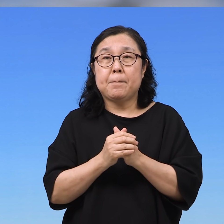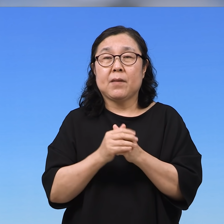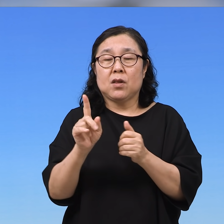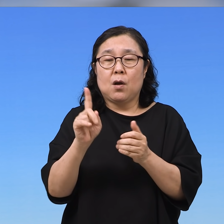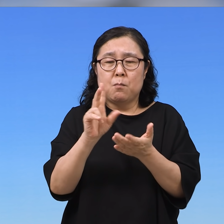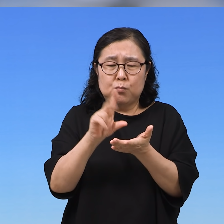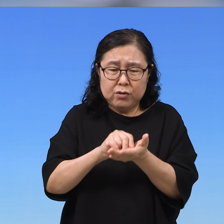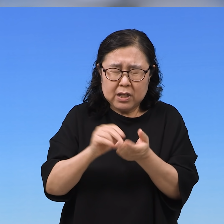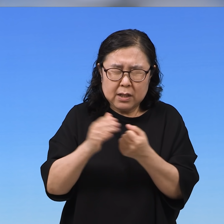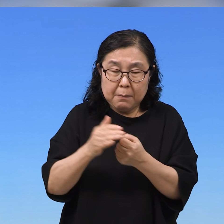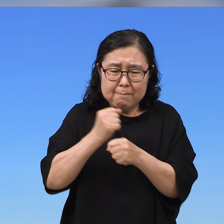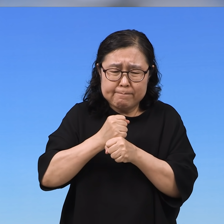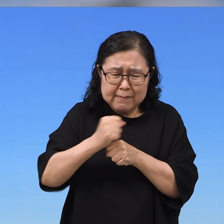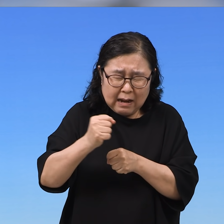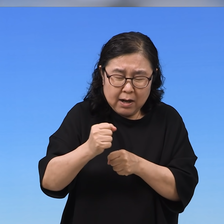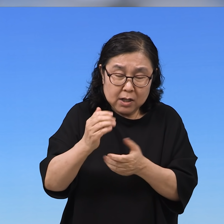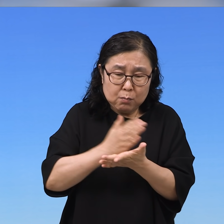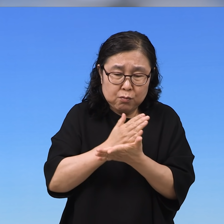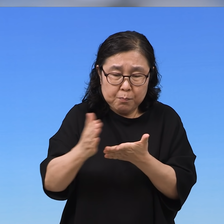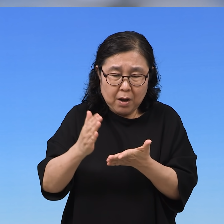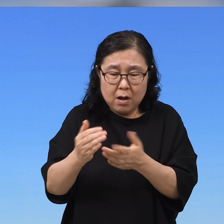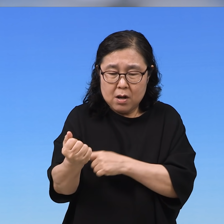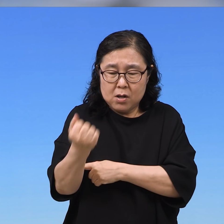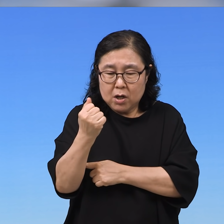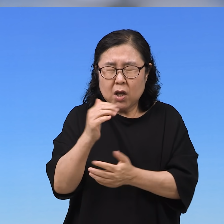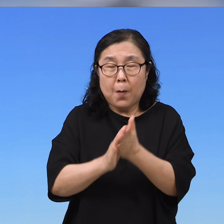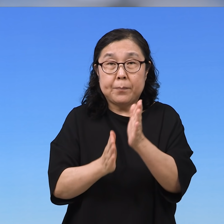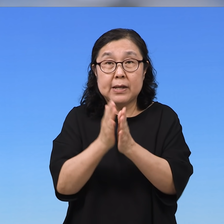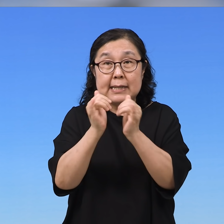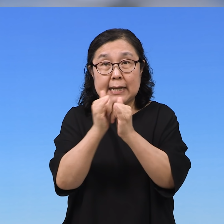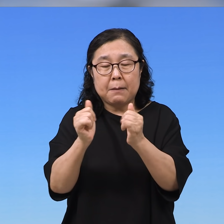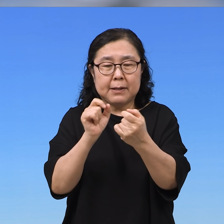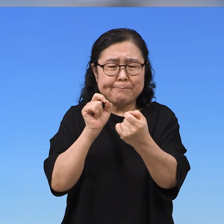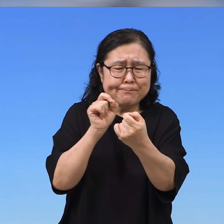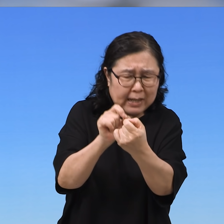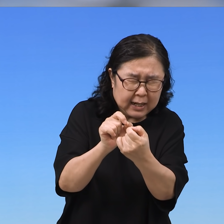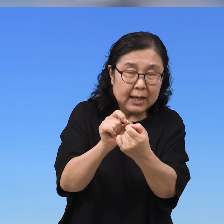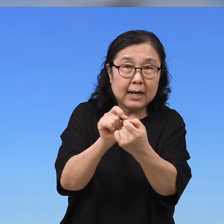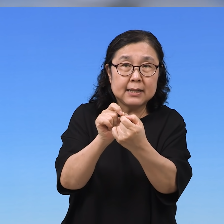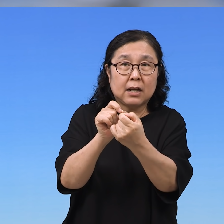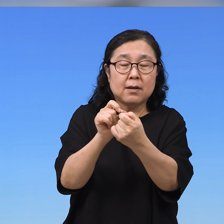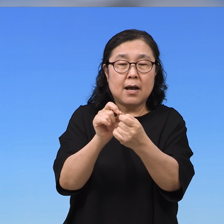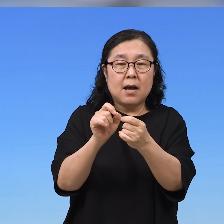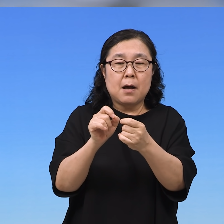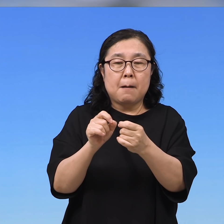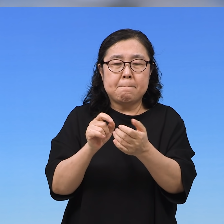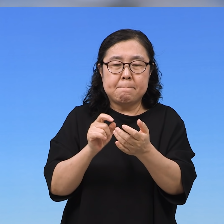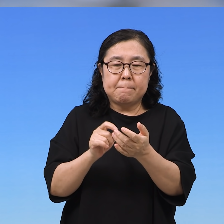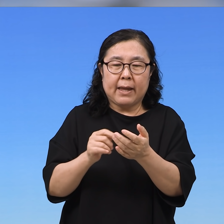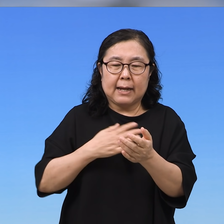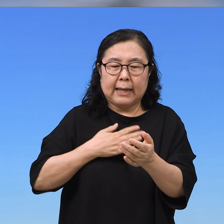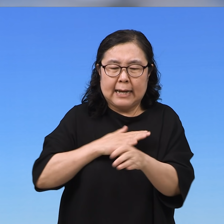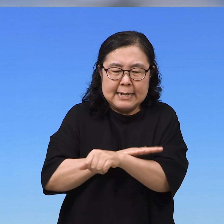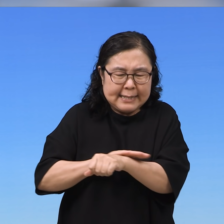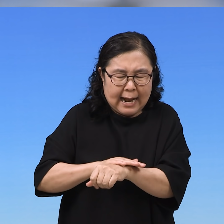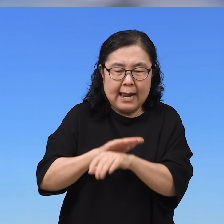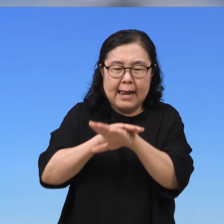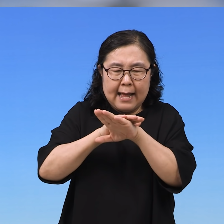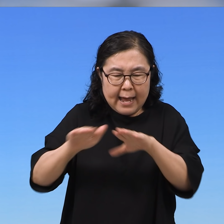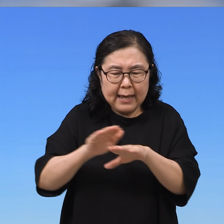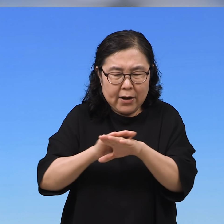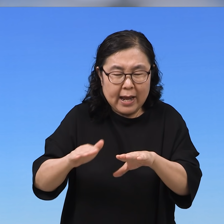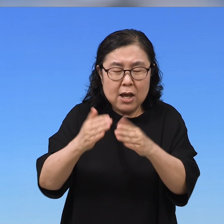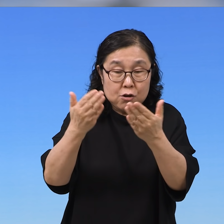너무너무 지금 어떤 문제로 당황해서 분별력이 없는 사람, 그런 사람한테 급하게 이제 해결해 주겠다고 다가가는 게